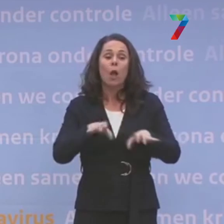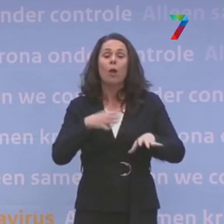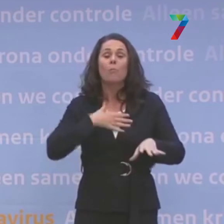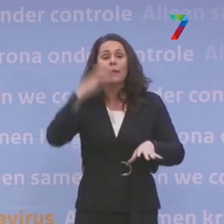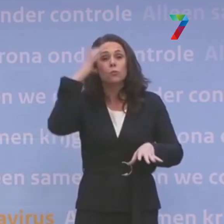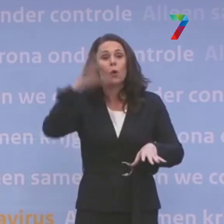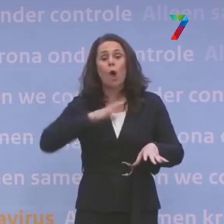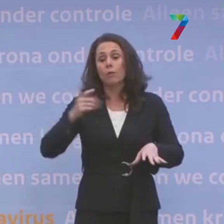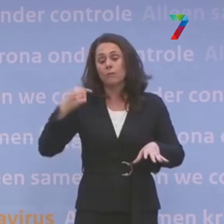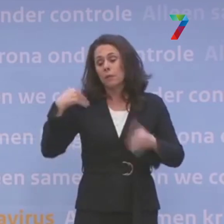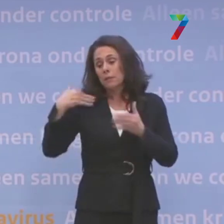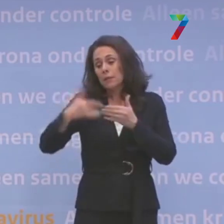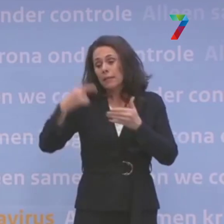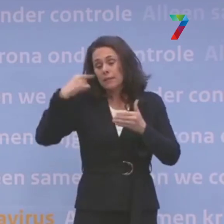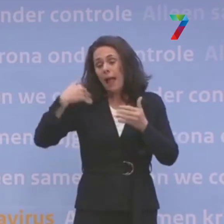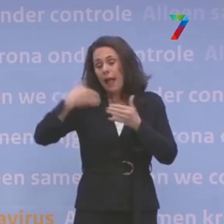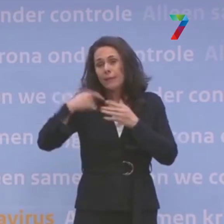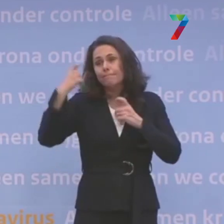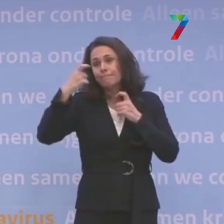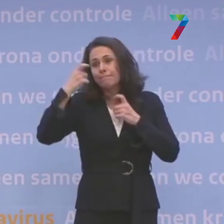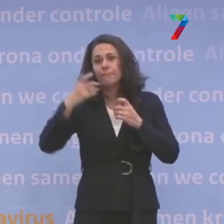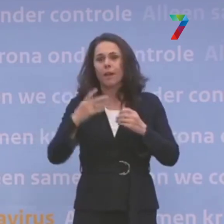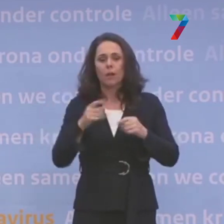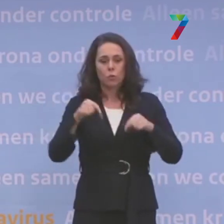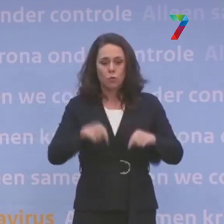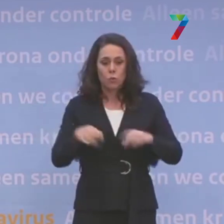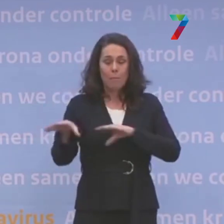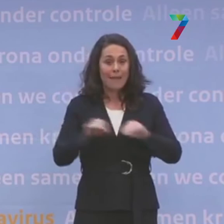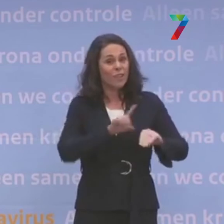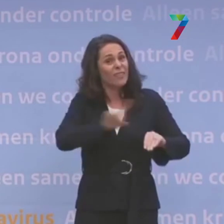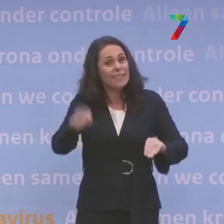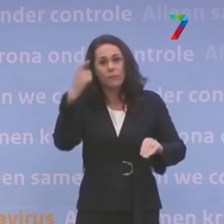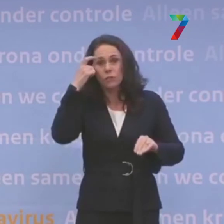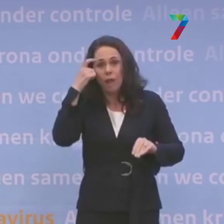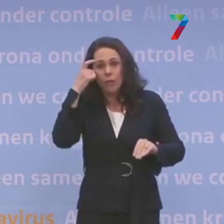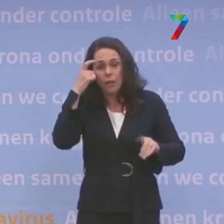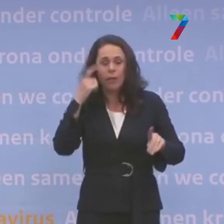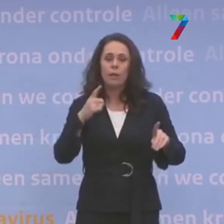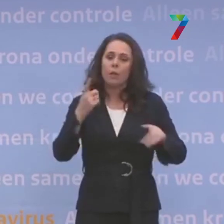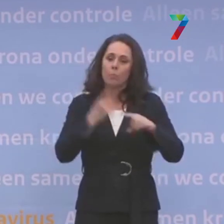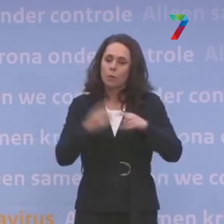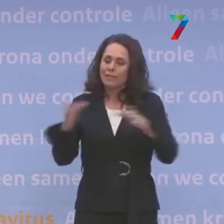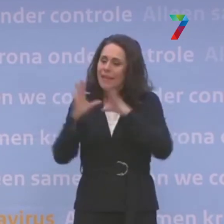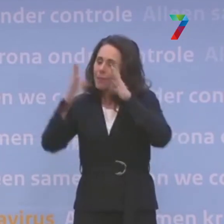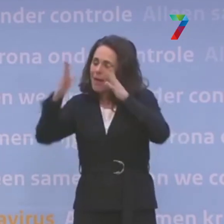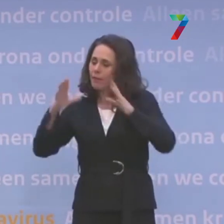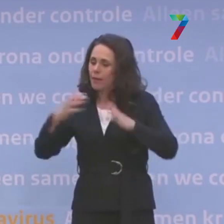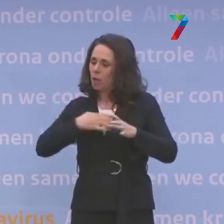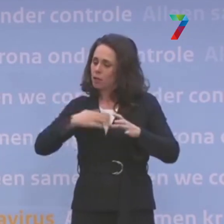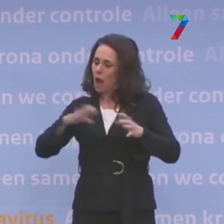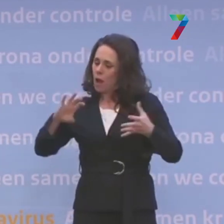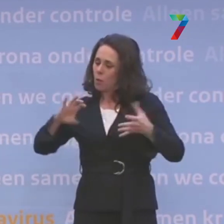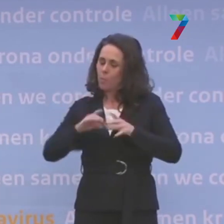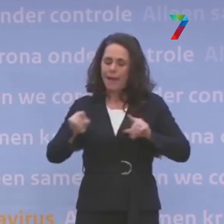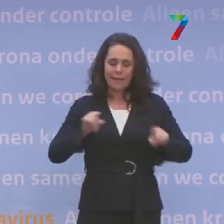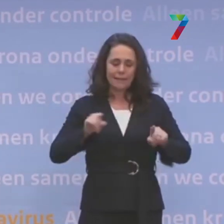deze dagen bij deze besluitvorming, dat als je het niet verstandig doet, dit soort maatregelen in combinatie met het gedrag in de samenleving, dat je ook weer boven die 1 kunt